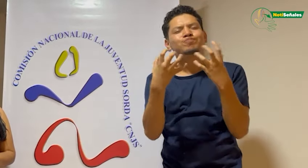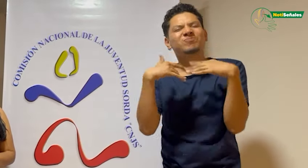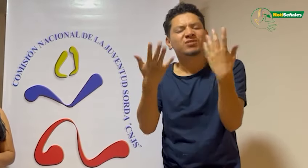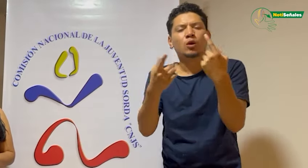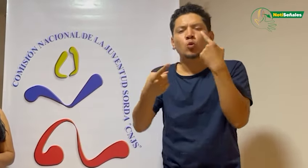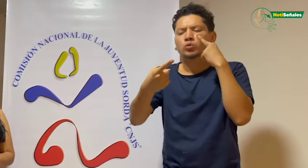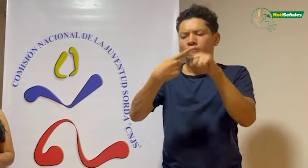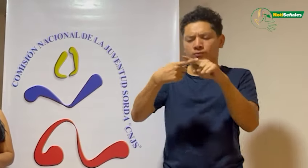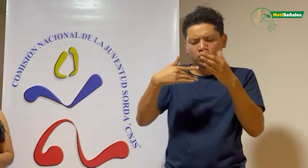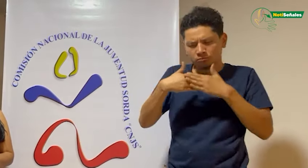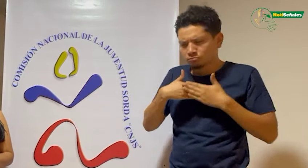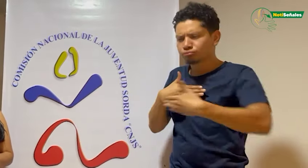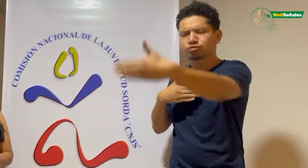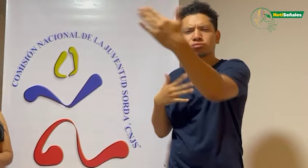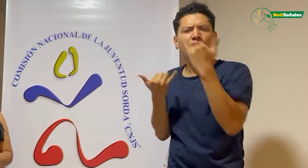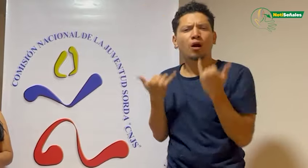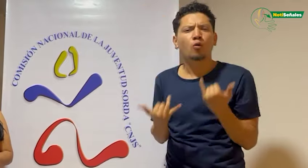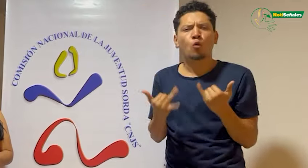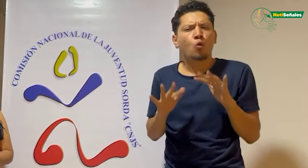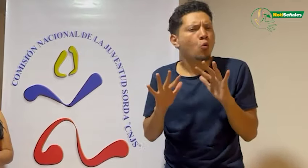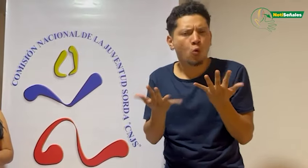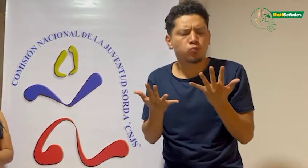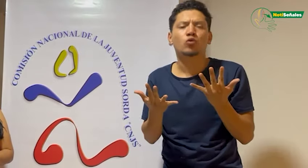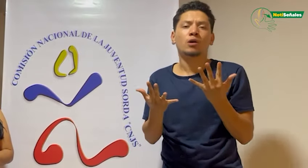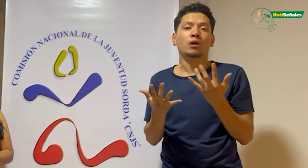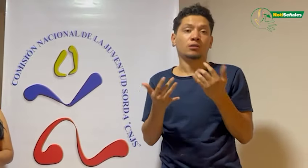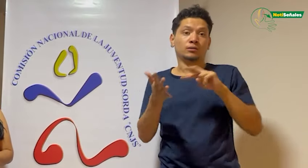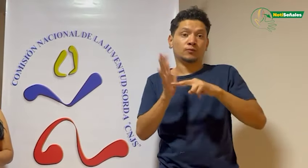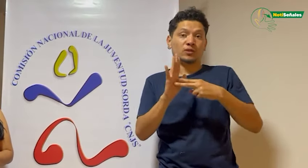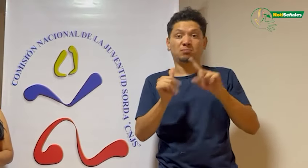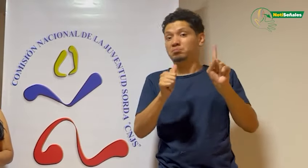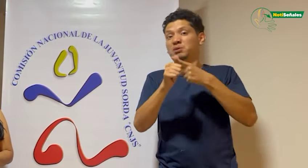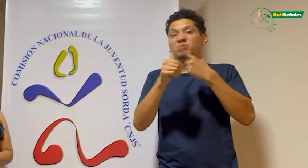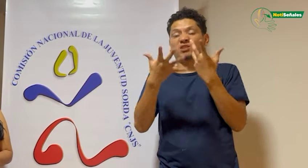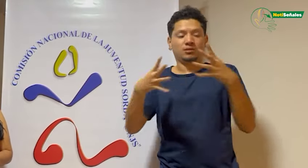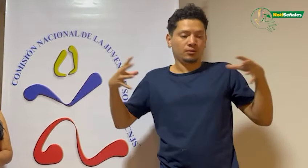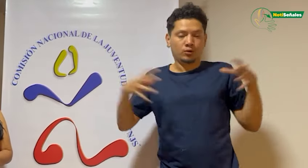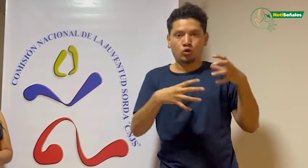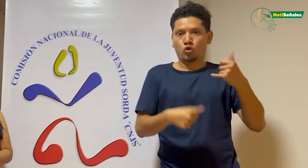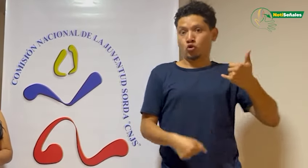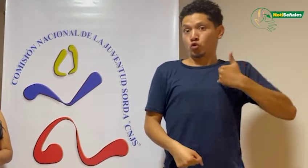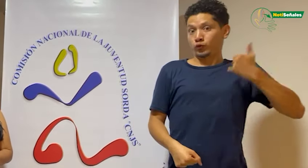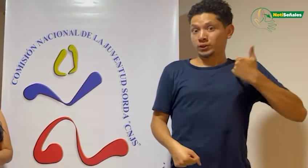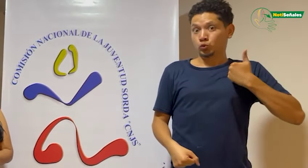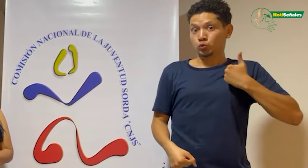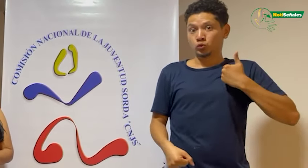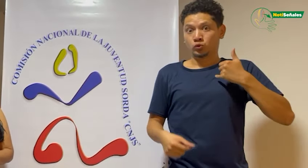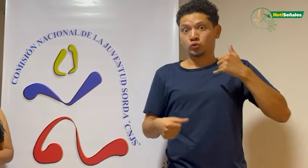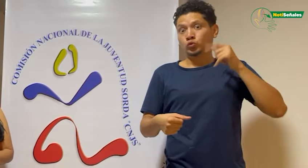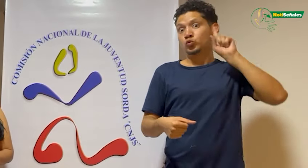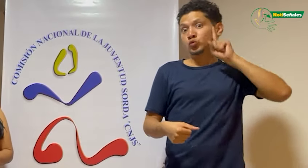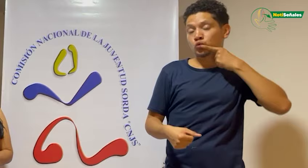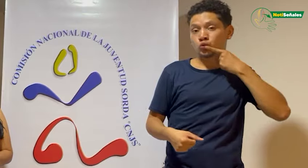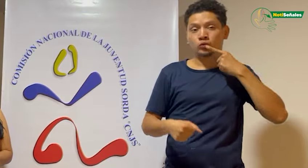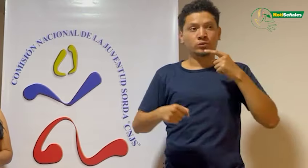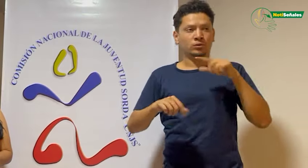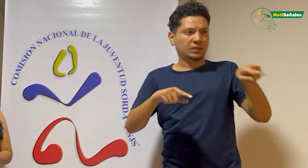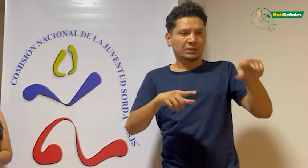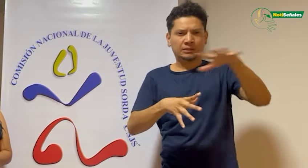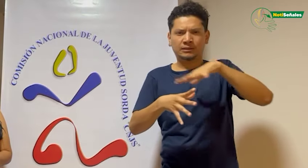independientemente de eso pienso que al accionar de aquí en adelante con las asociaciones iones de jóvenes sordos que presentan